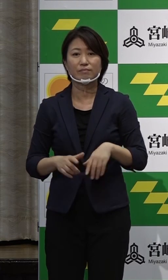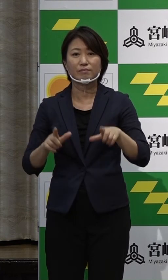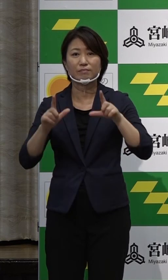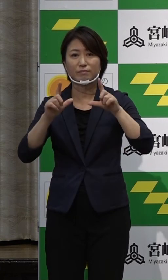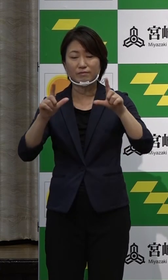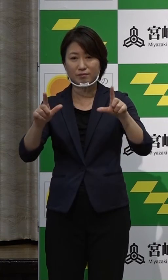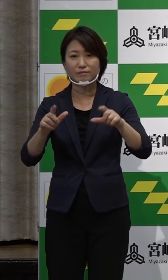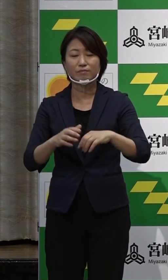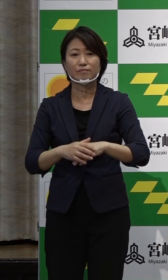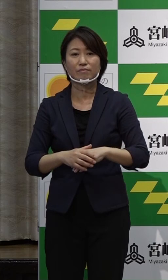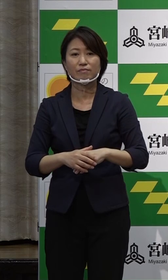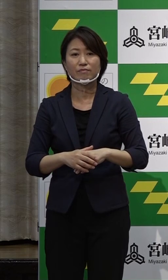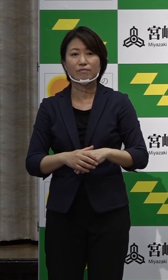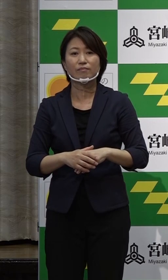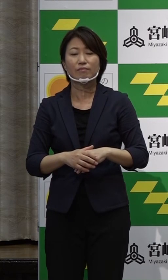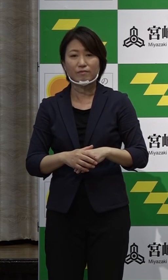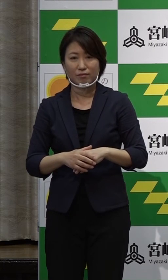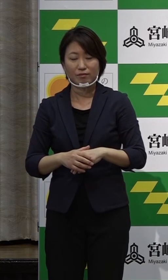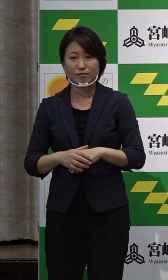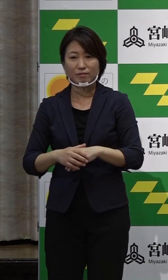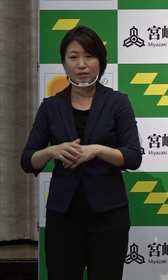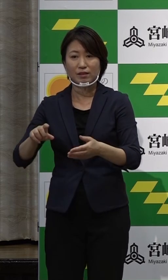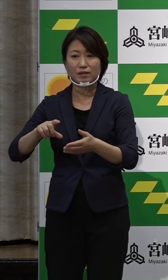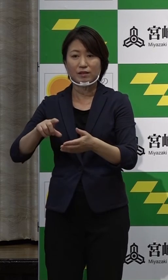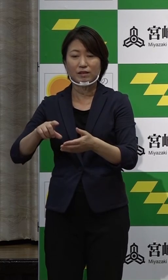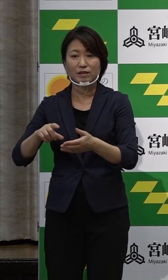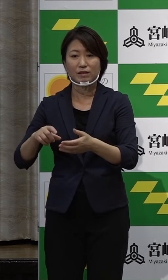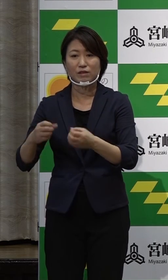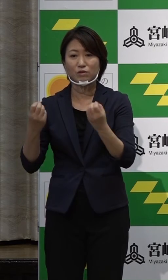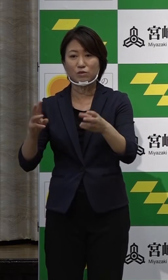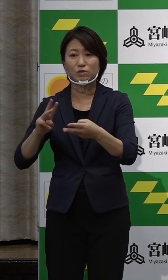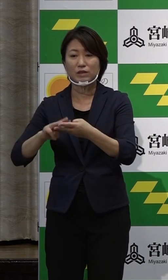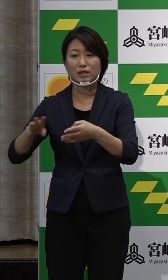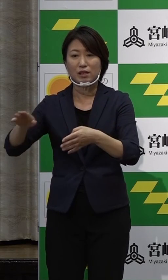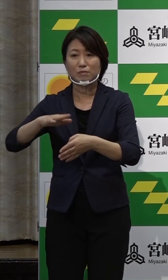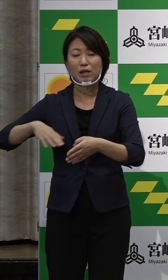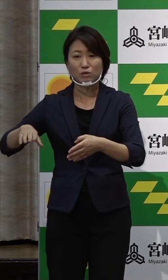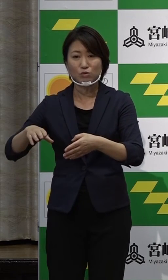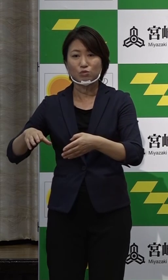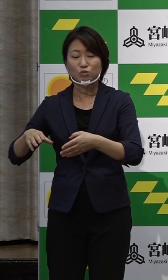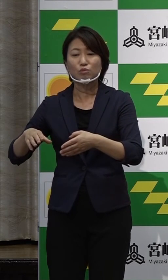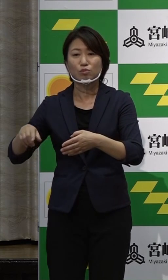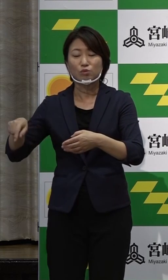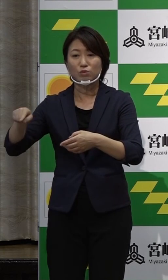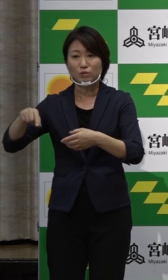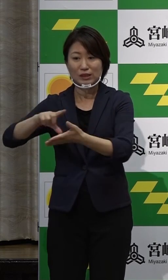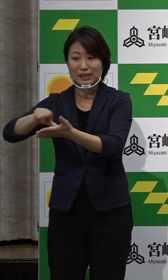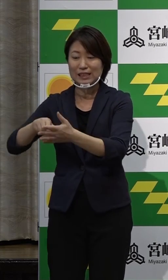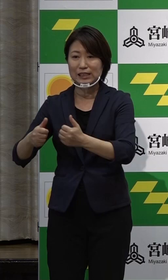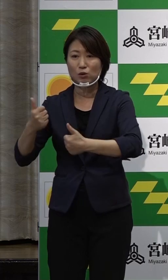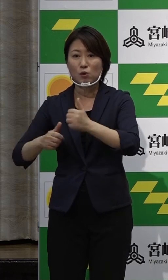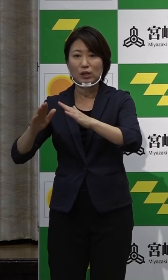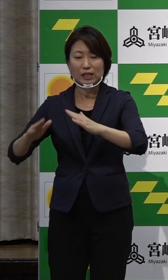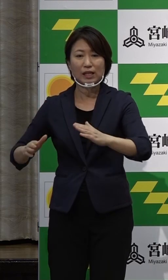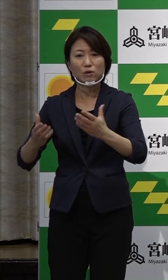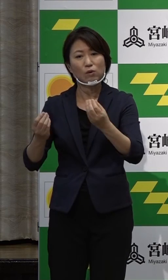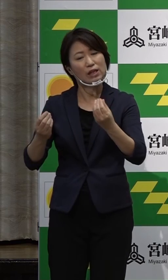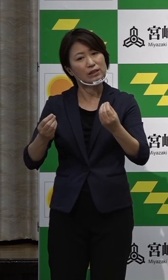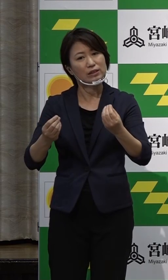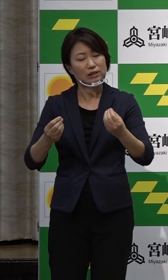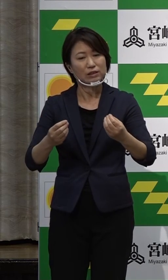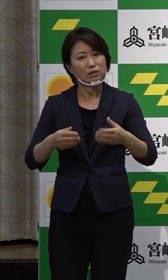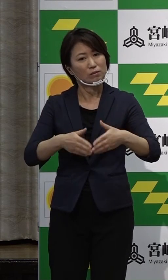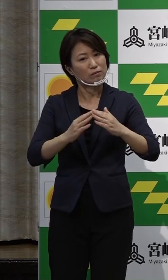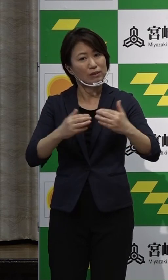ニトロ基地の周辺協議会のような形での組織だというところまでは必要ないというふうに考えておりますが、